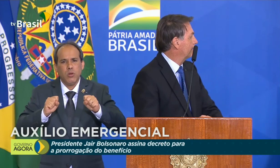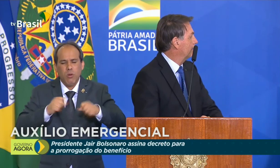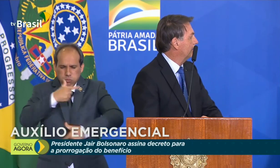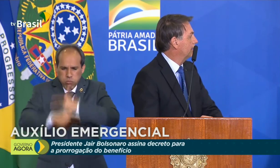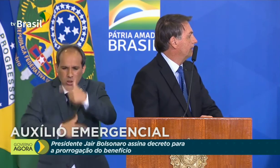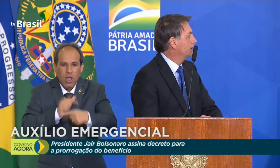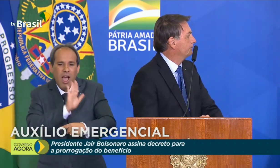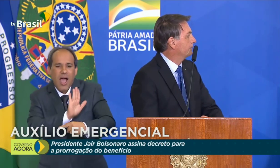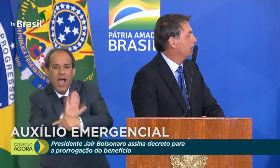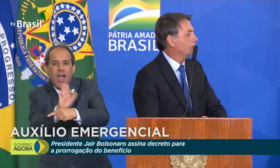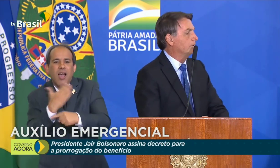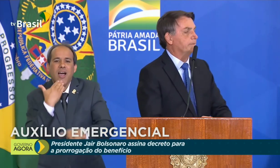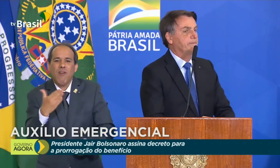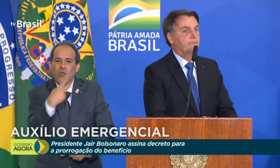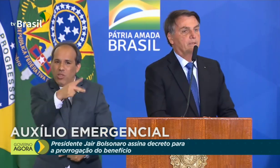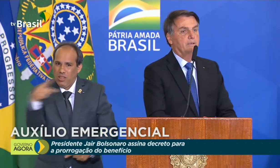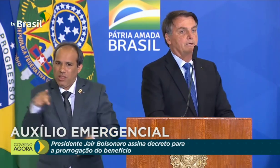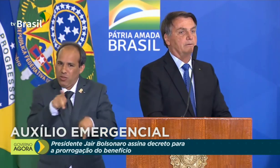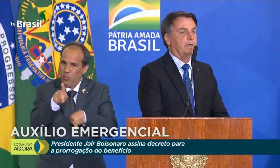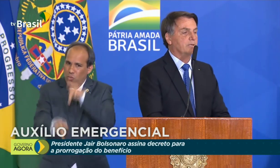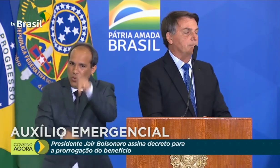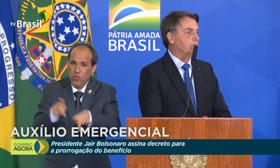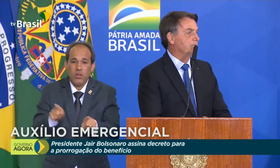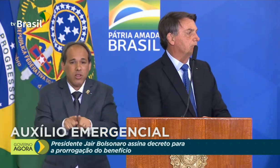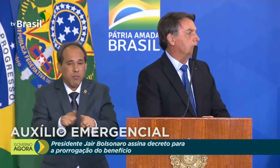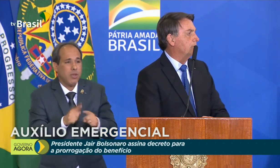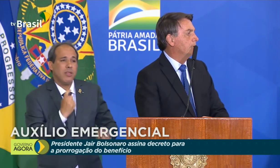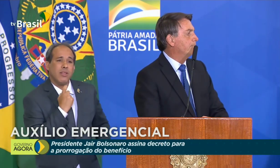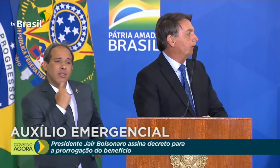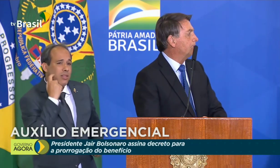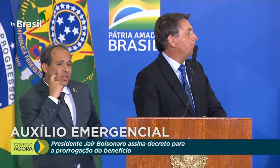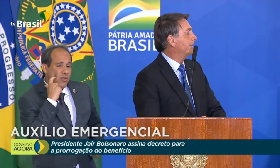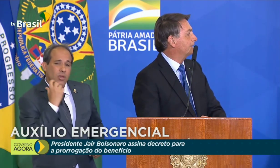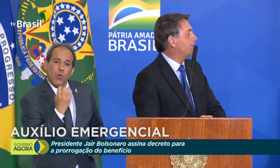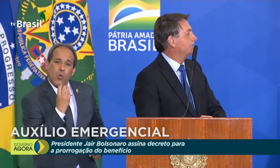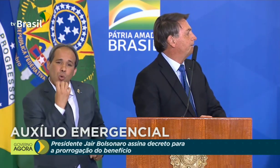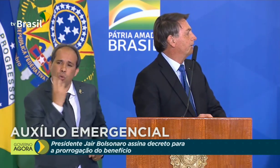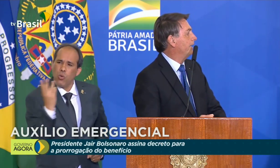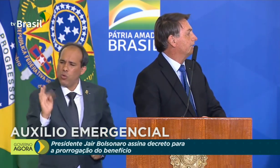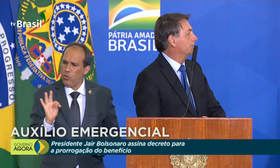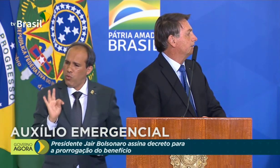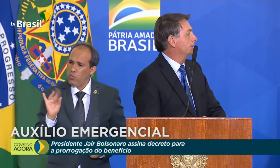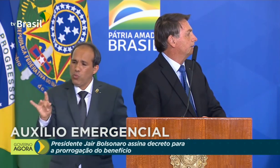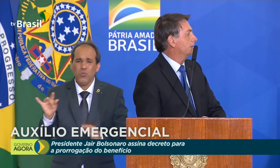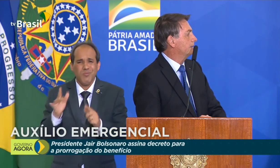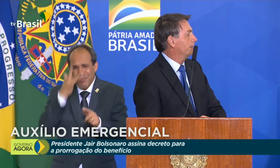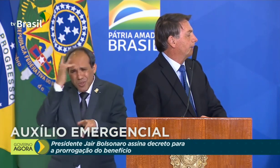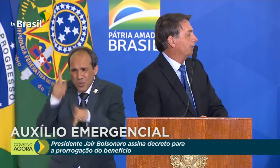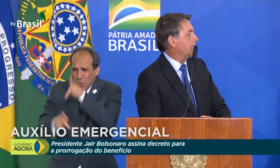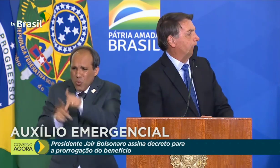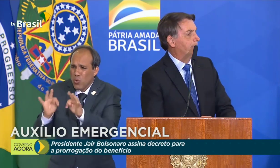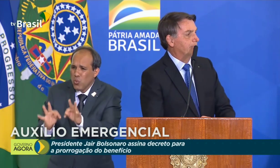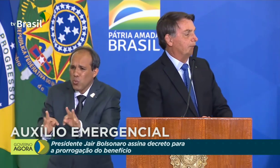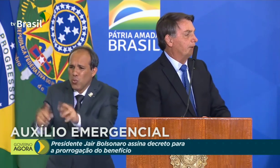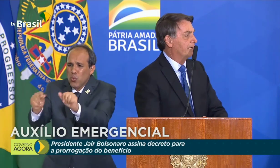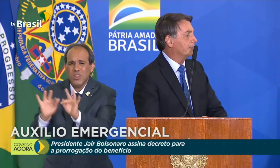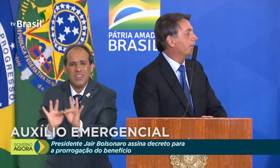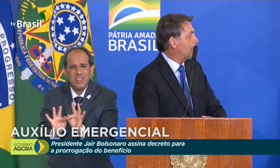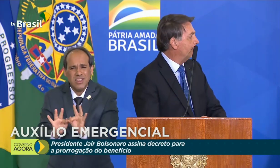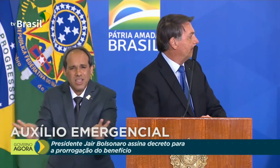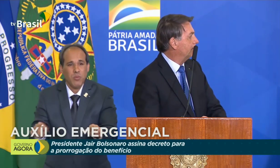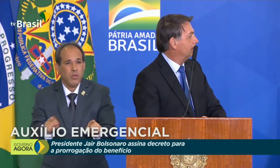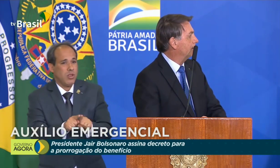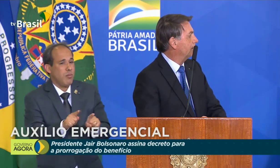conversando, Rodrigo Alcolumbre, com aqueles humildes, pelo menos metade de Paulo Guedes, prezado Pedro